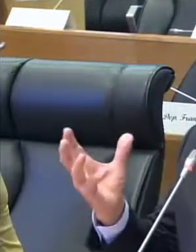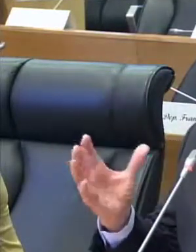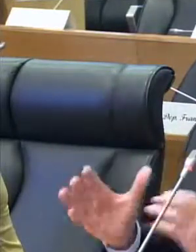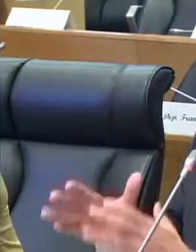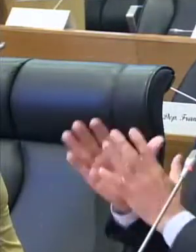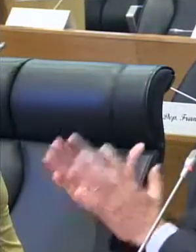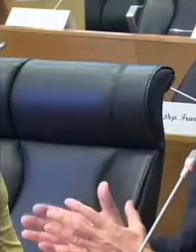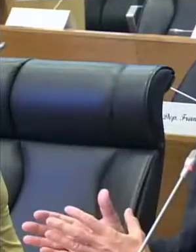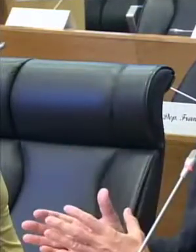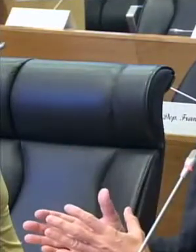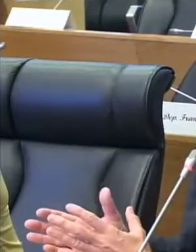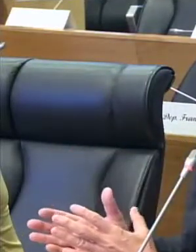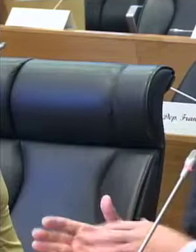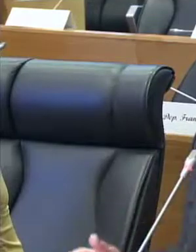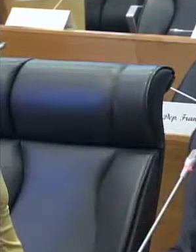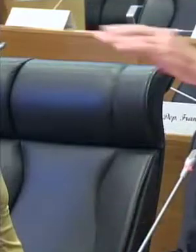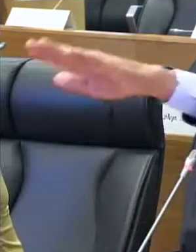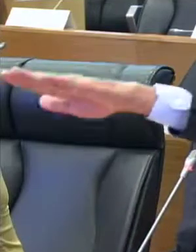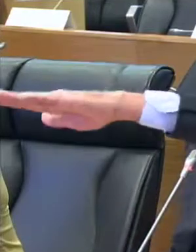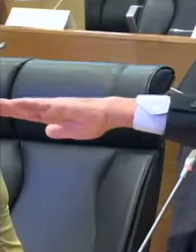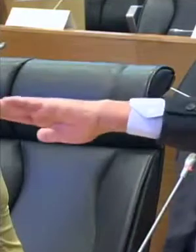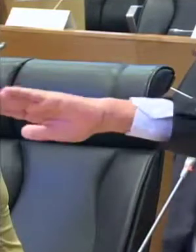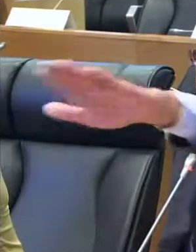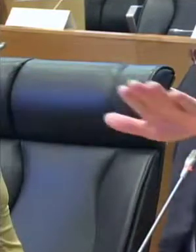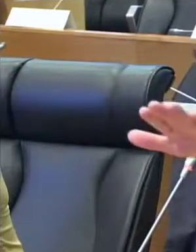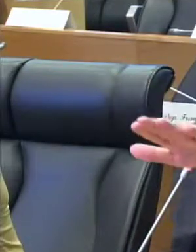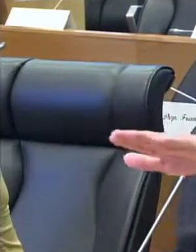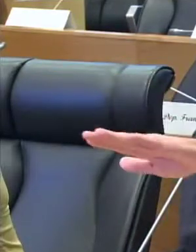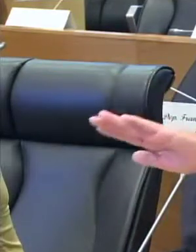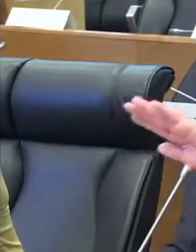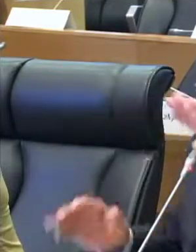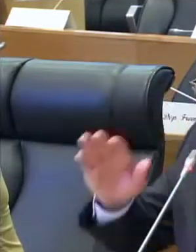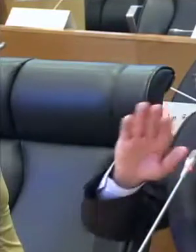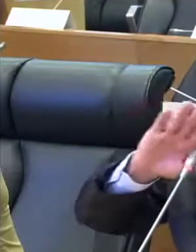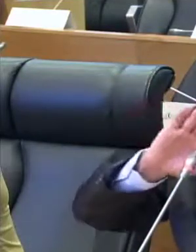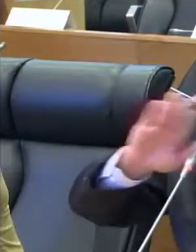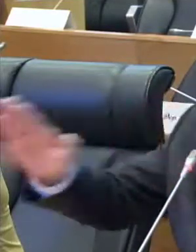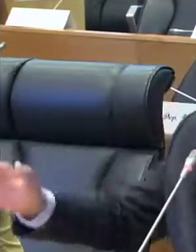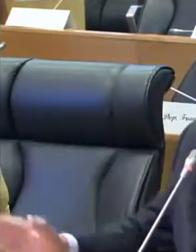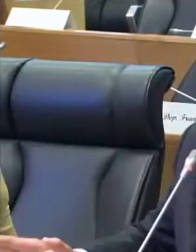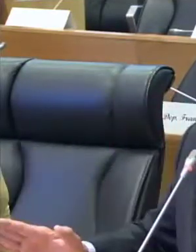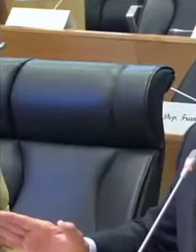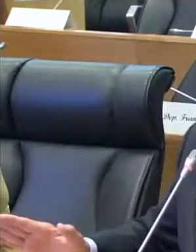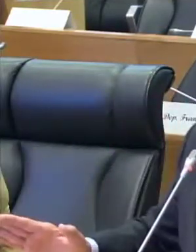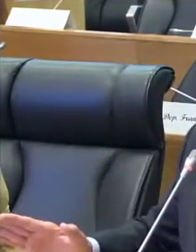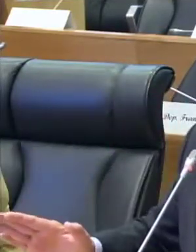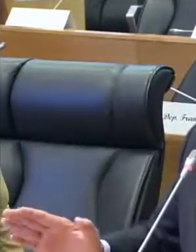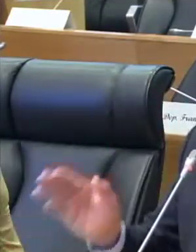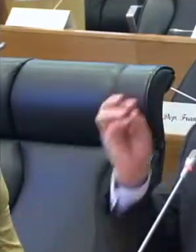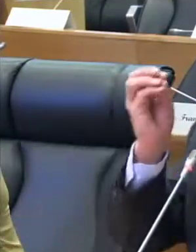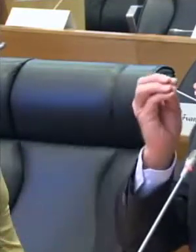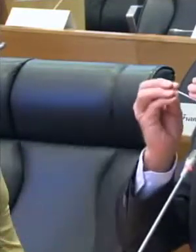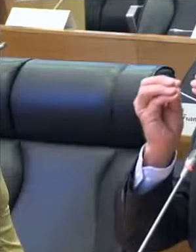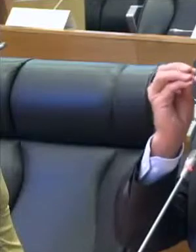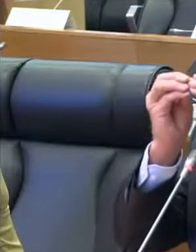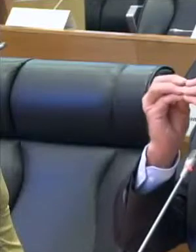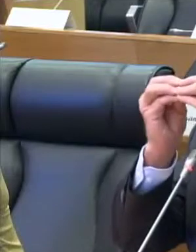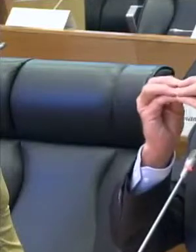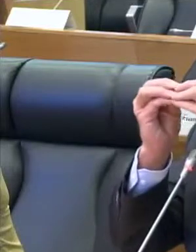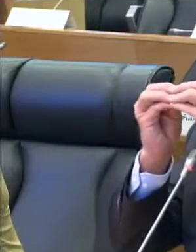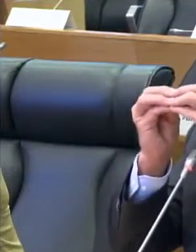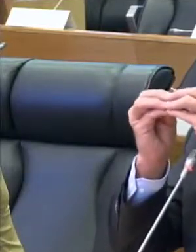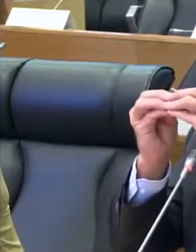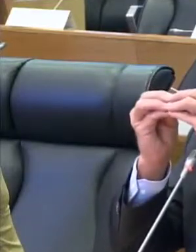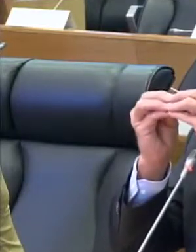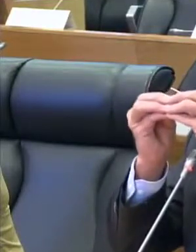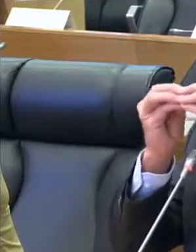ordem justa de um lado só, deputado Bino, embora eu comungue ipsilito com o senhor, estou de pleno acordo com essas angústias suas, só não quero é fazer esse